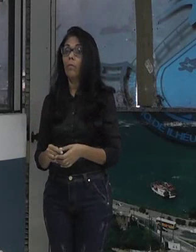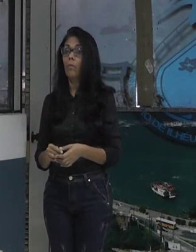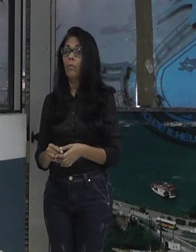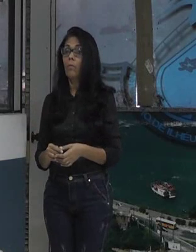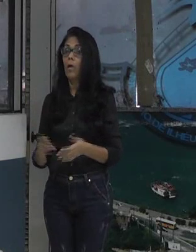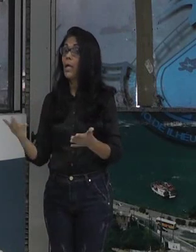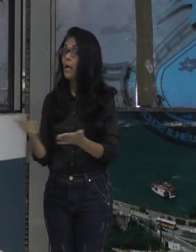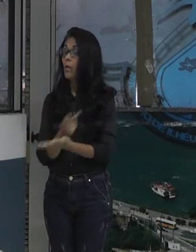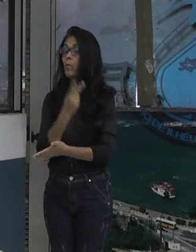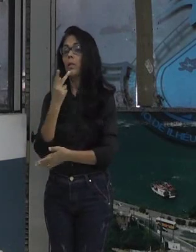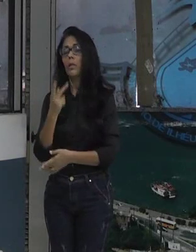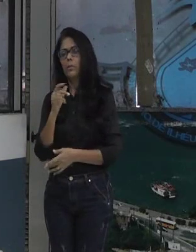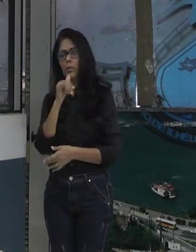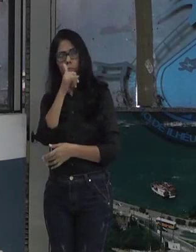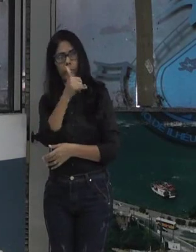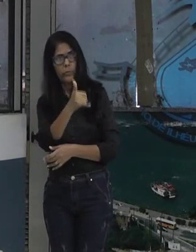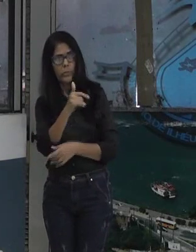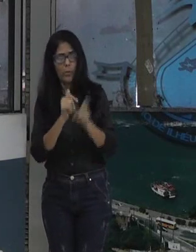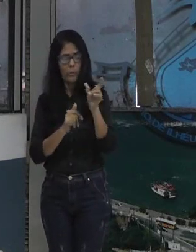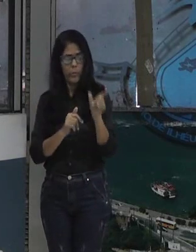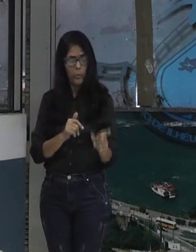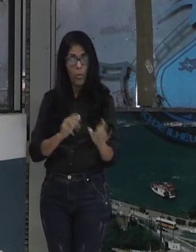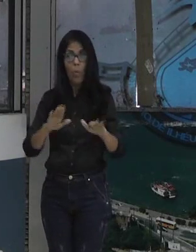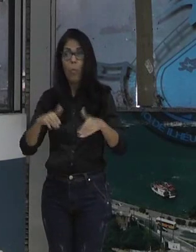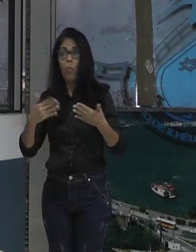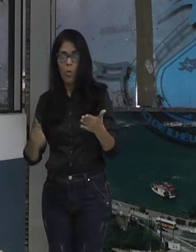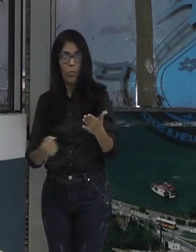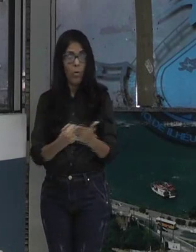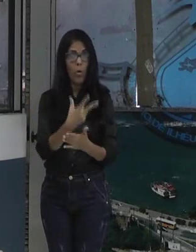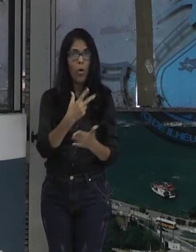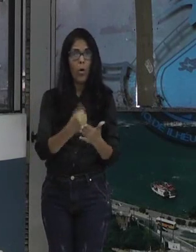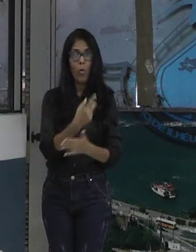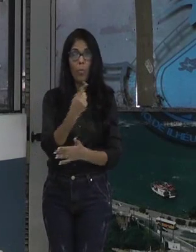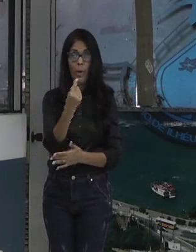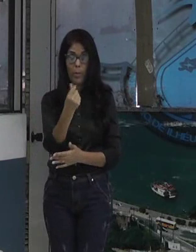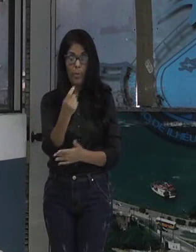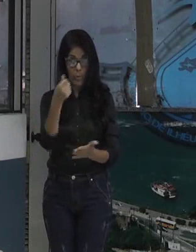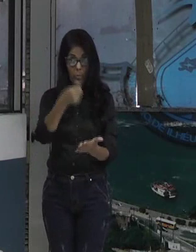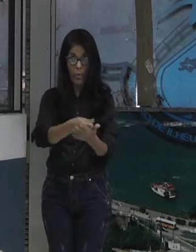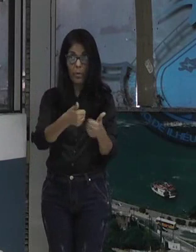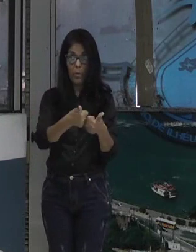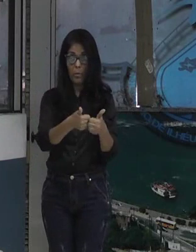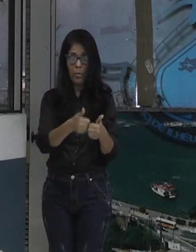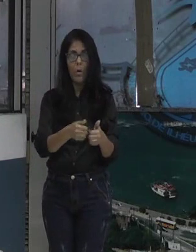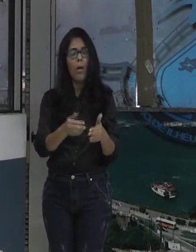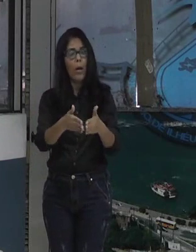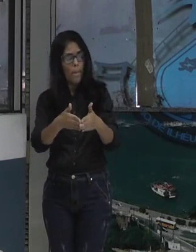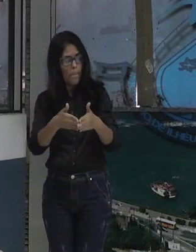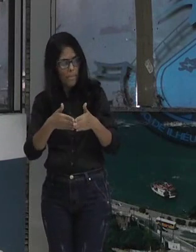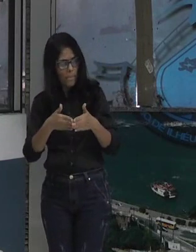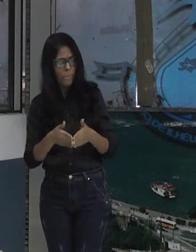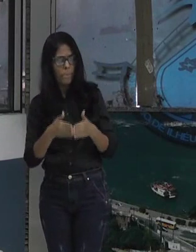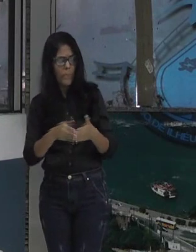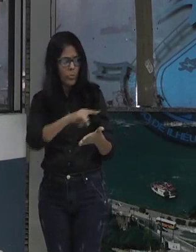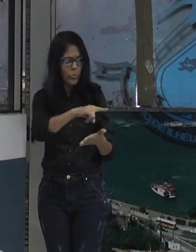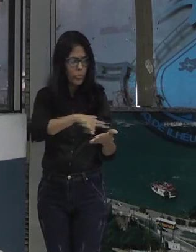passe estudantil, de que pedisse a nota fiscal. Na nota fiscal não vem recolhimento de